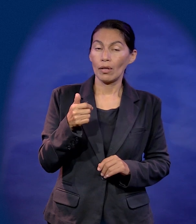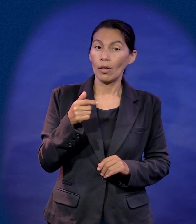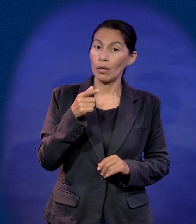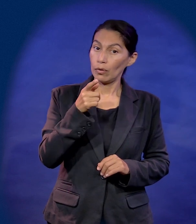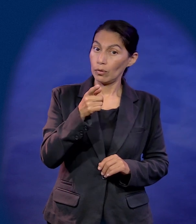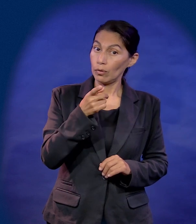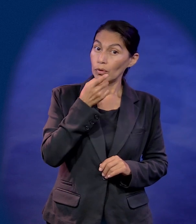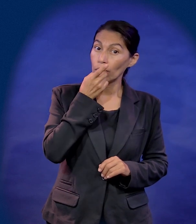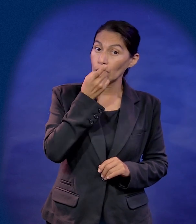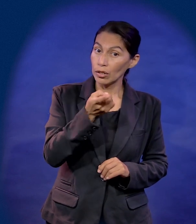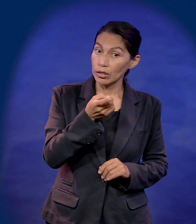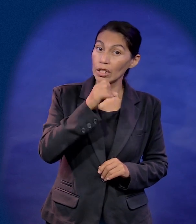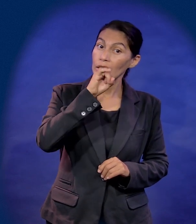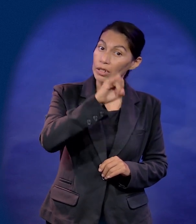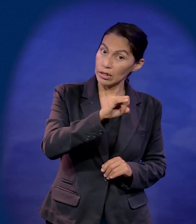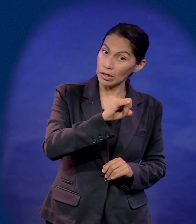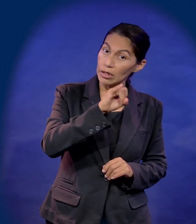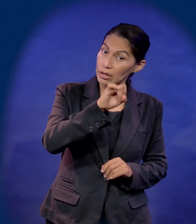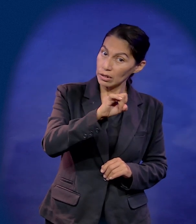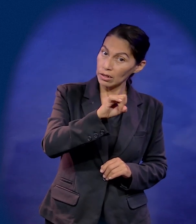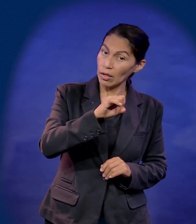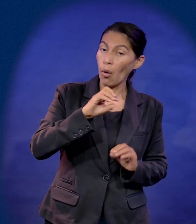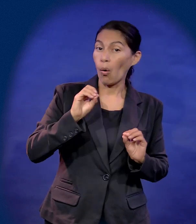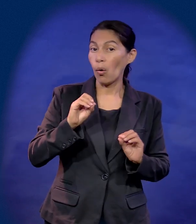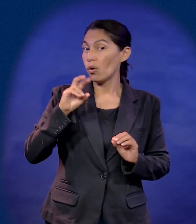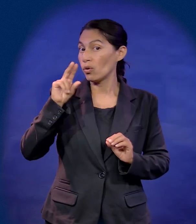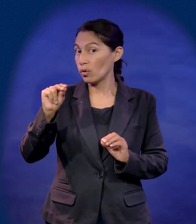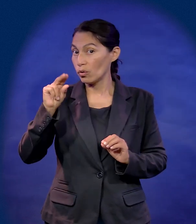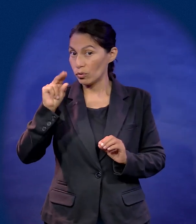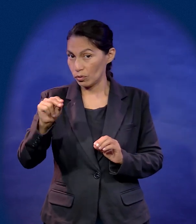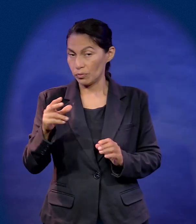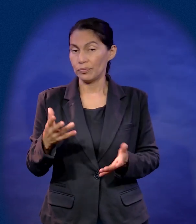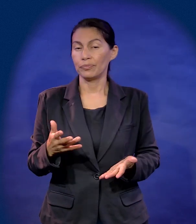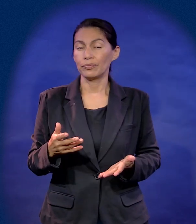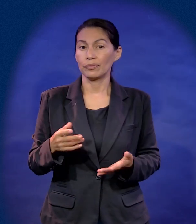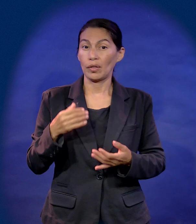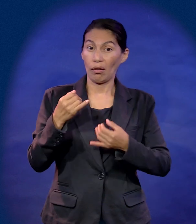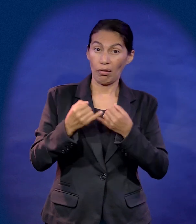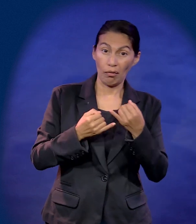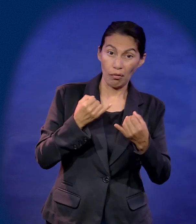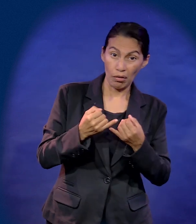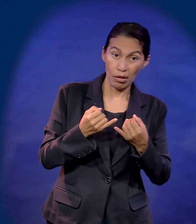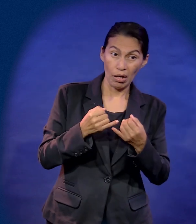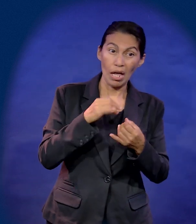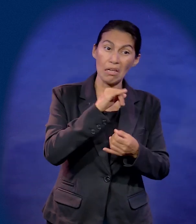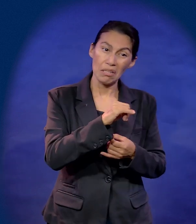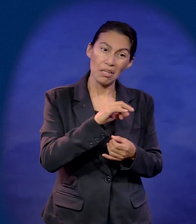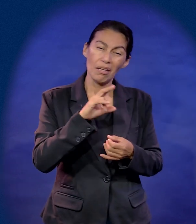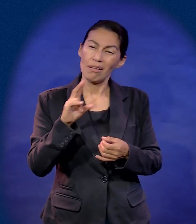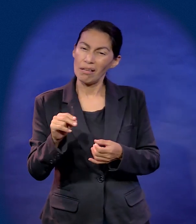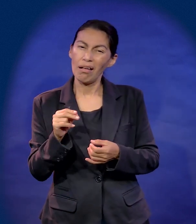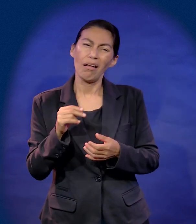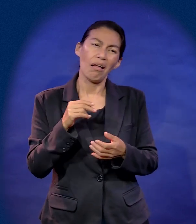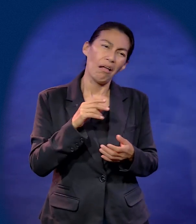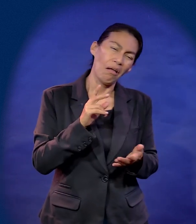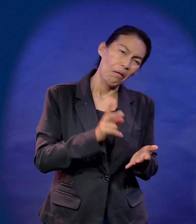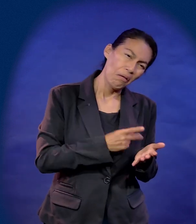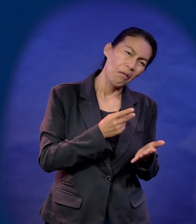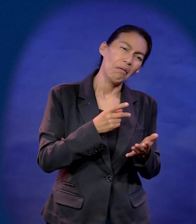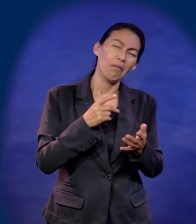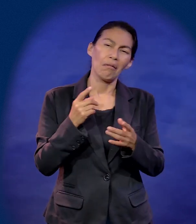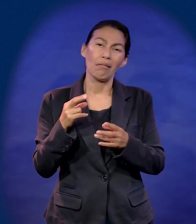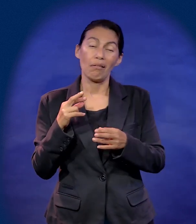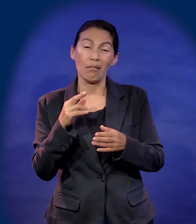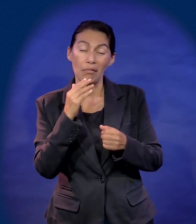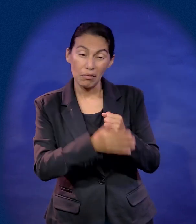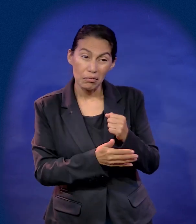Primero. Pero sea vuestro hablar si sí, no, porque lo que es más de esto, de mal procede. No se juega